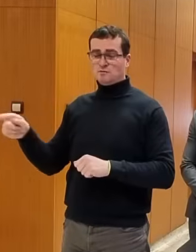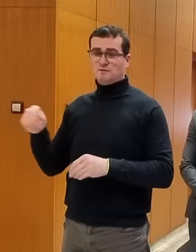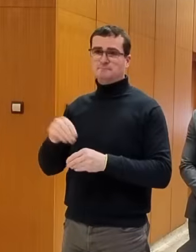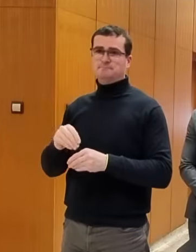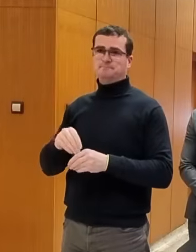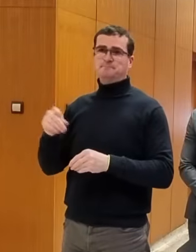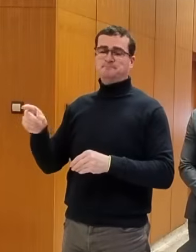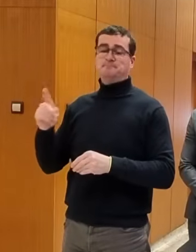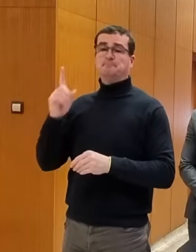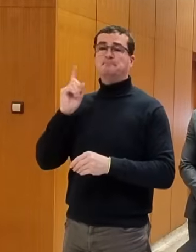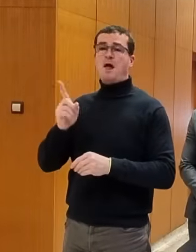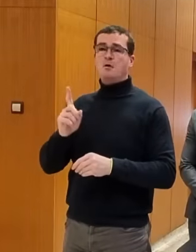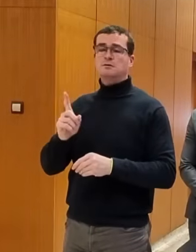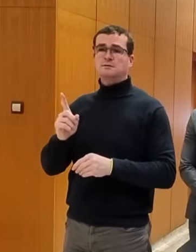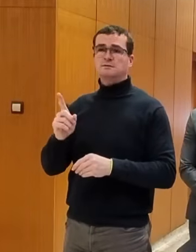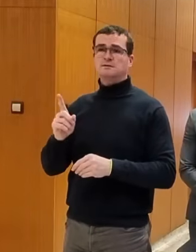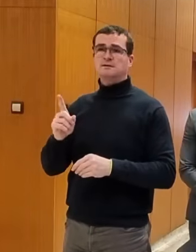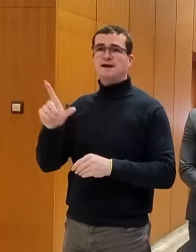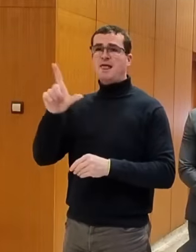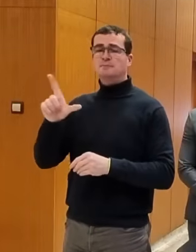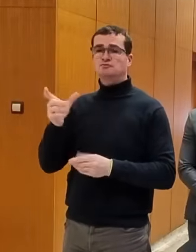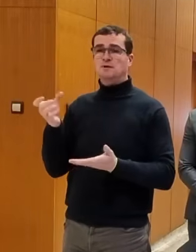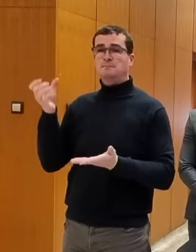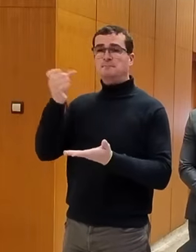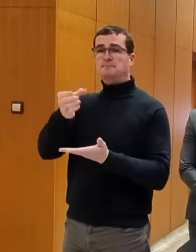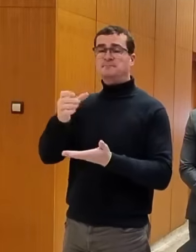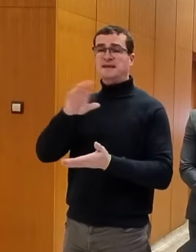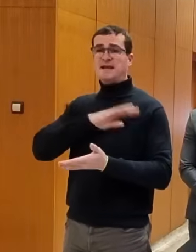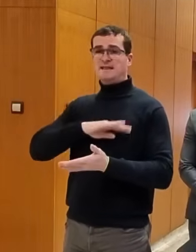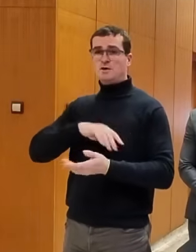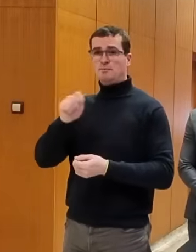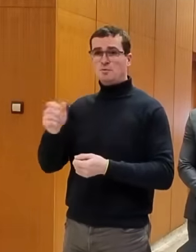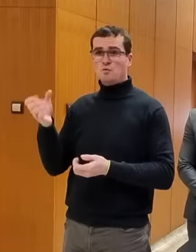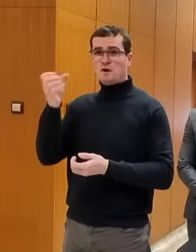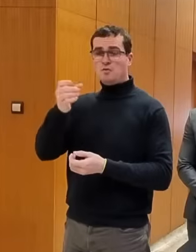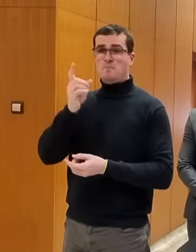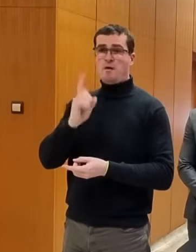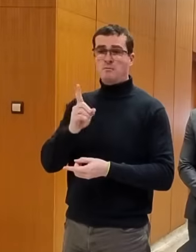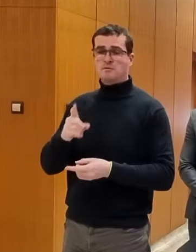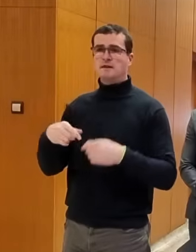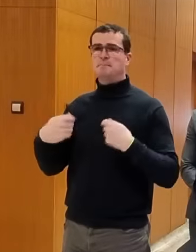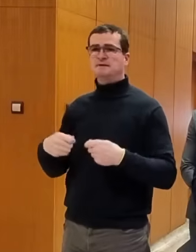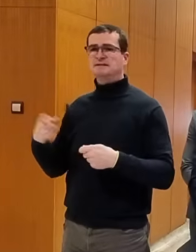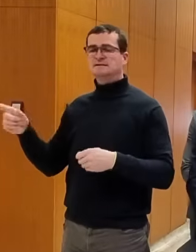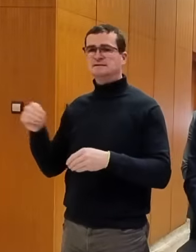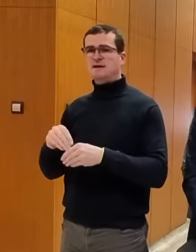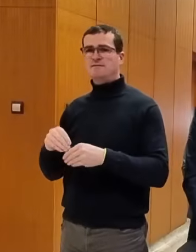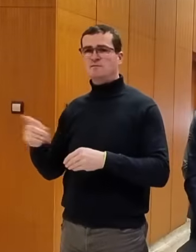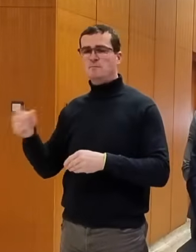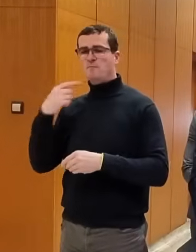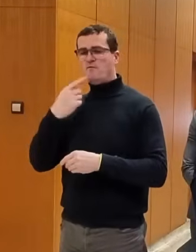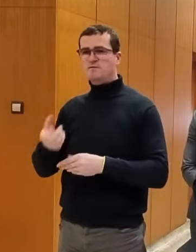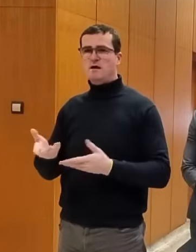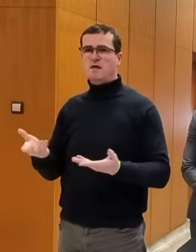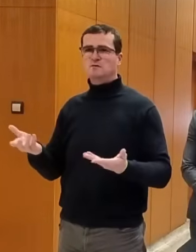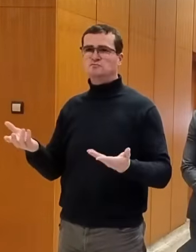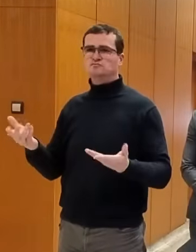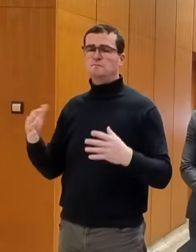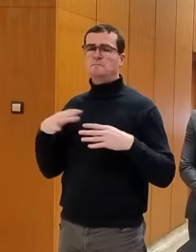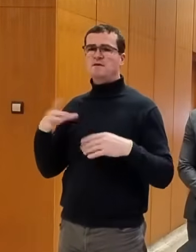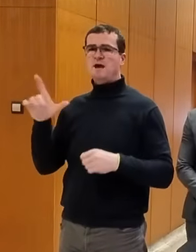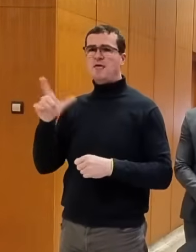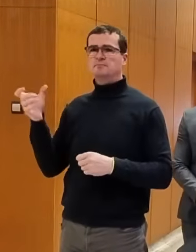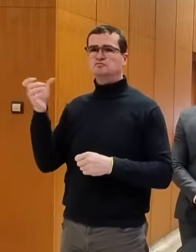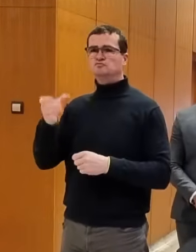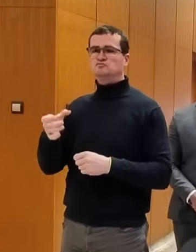keď pôvodne chceli Daniela Lipšica nominovať na pozíciu generálneho prokurátora. Pani prezidentka vtedy povedala, že pána